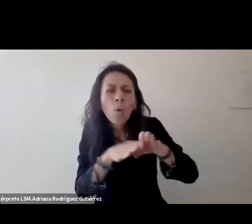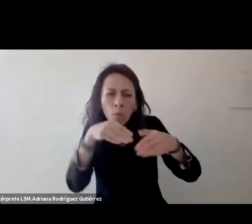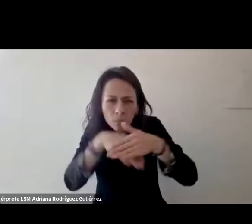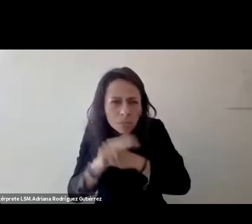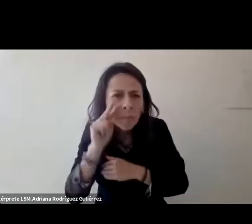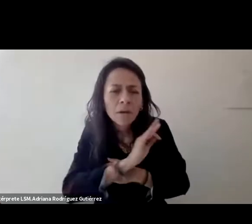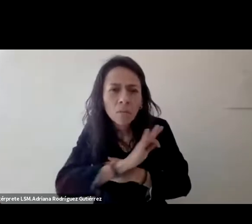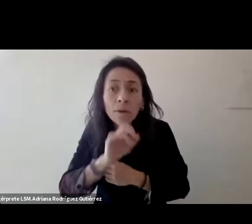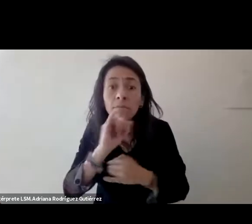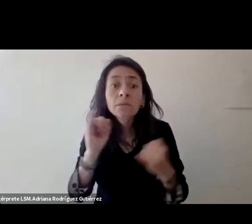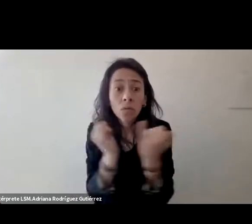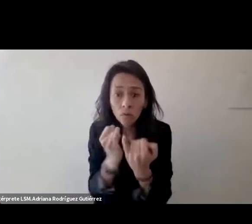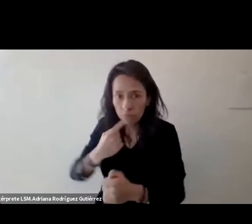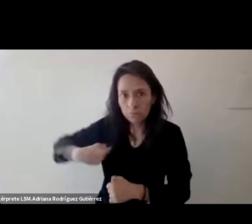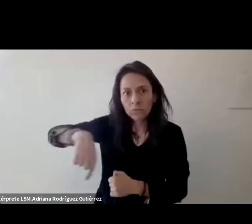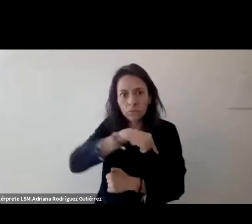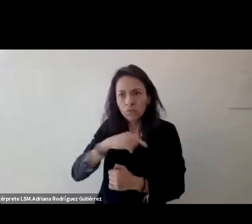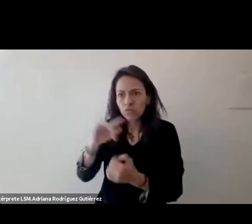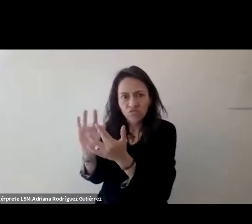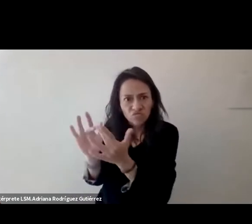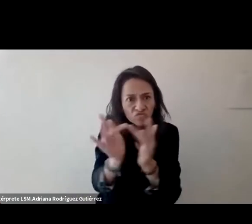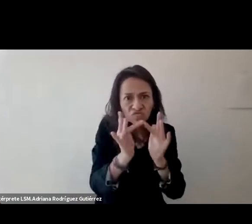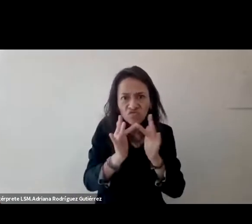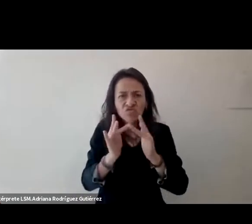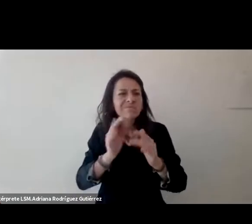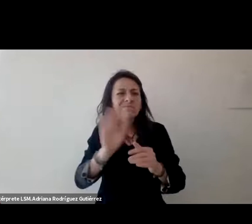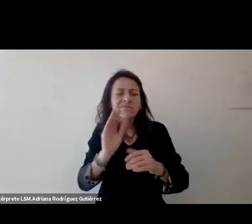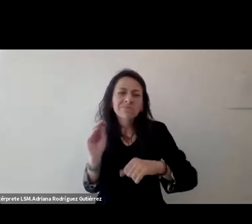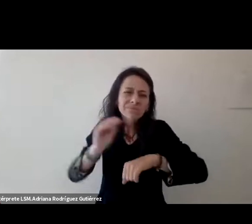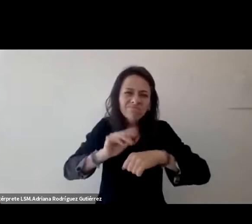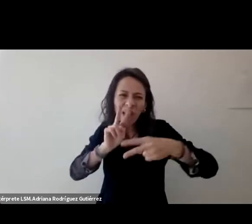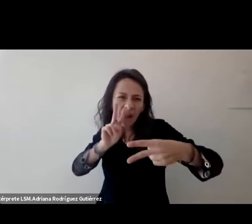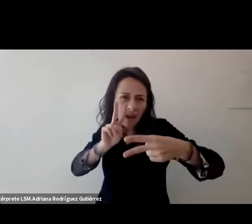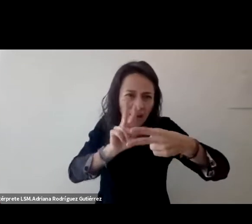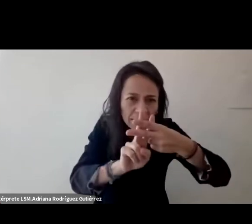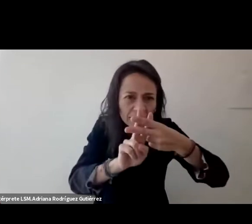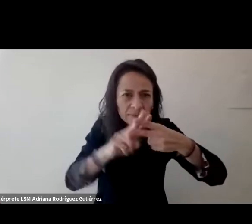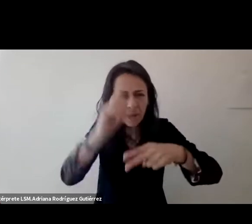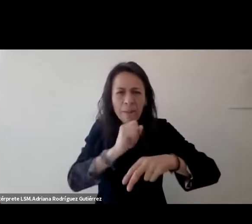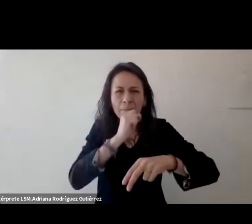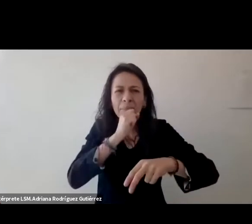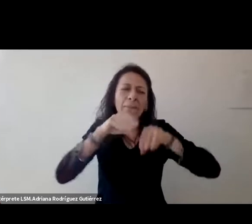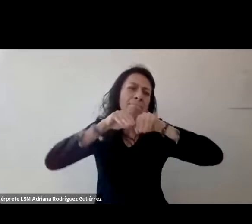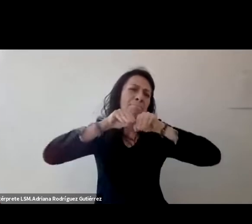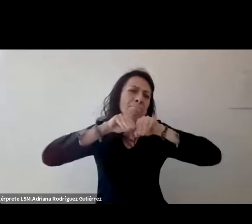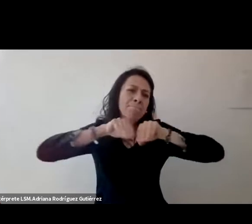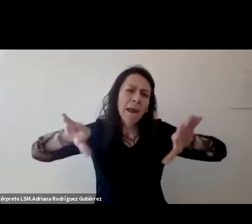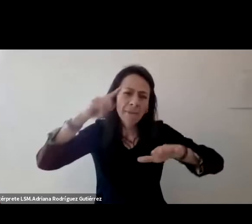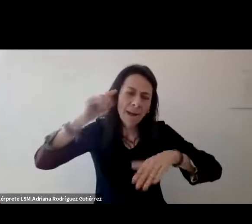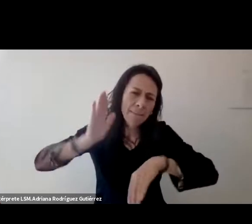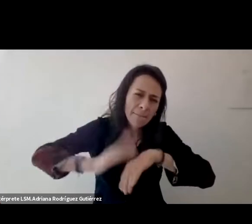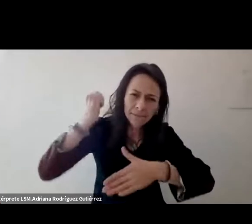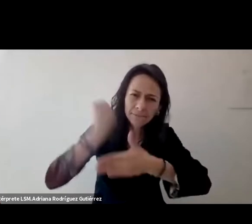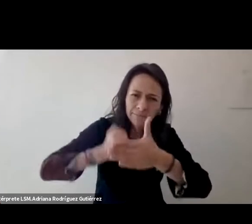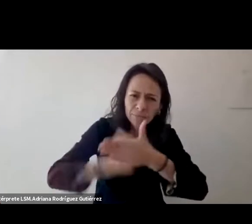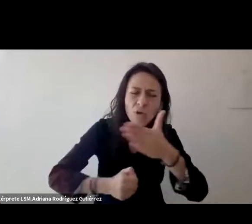podemos hacer a través de redes, con hashtags o lo que se vaya generando. ¿Cuál es el medio en que vamos a